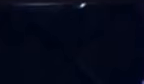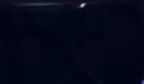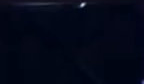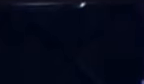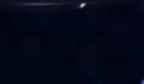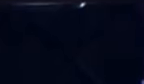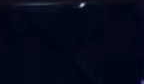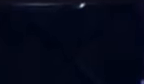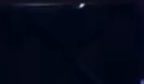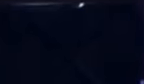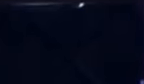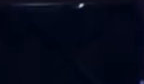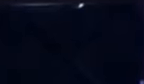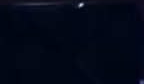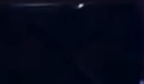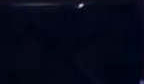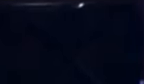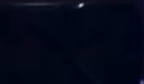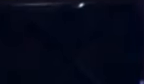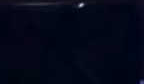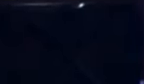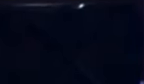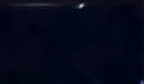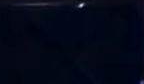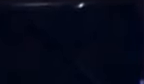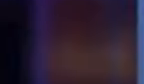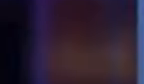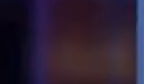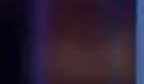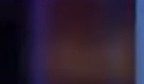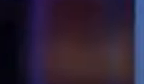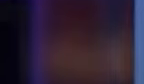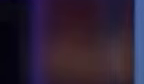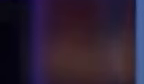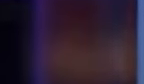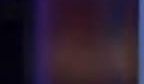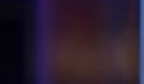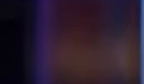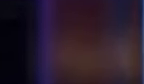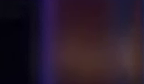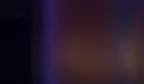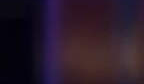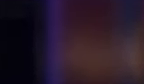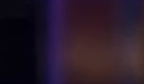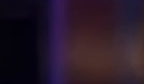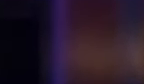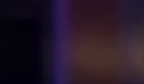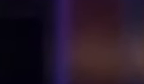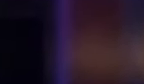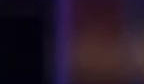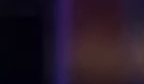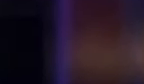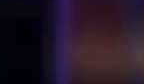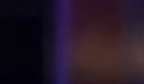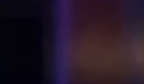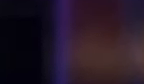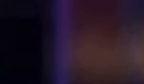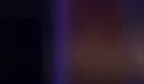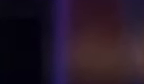sebagai Menteri Pertahanan. Anies bahkan memberi Prabowo nilai 11 dari 100 karena dianggap belum